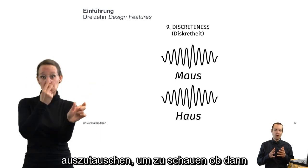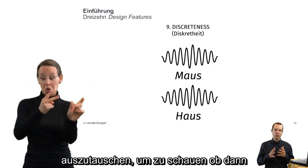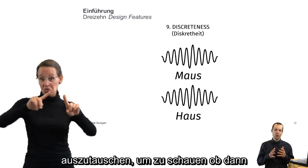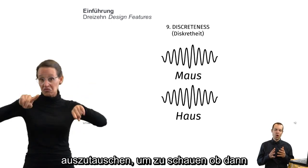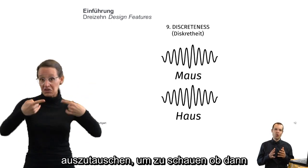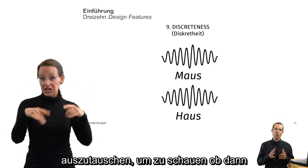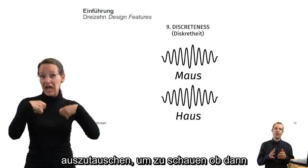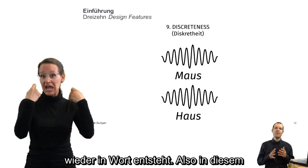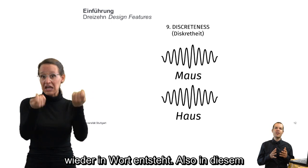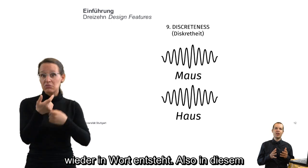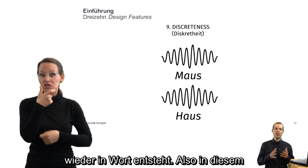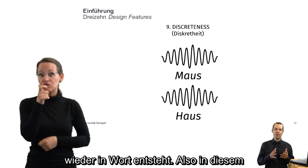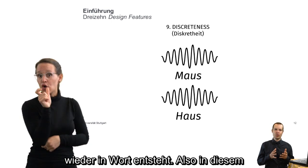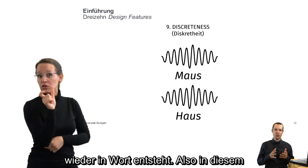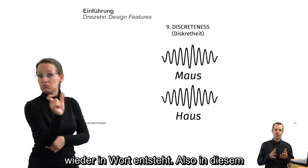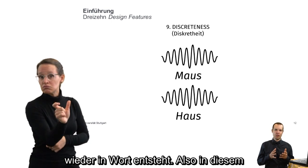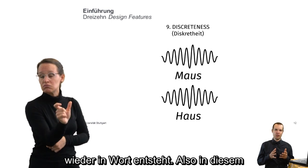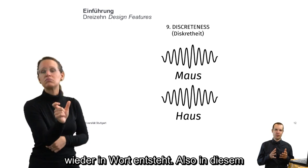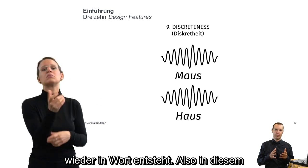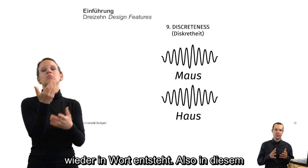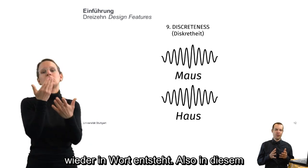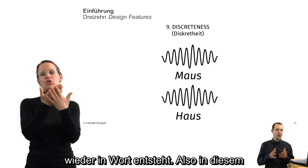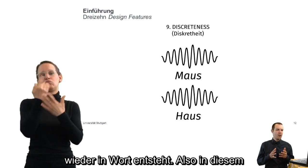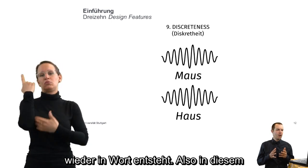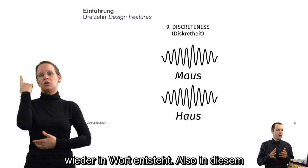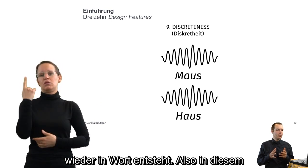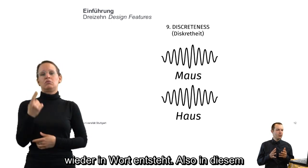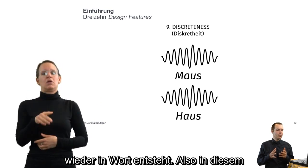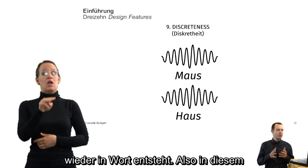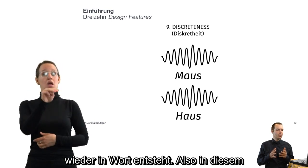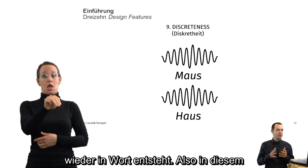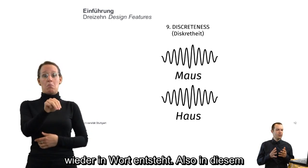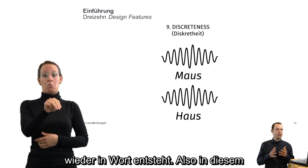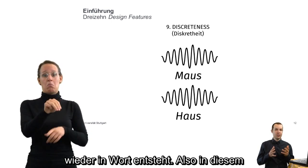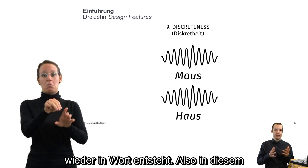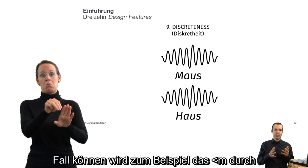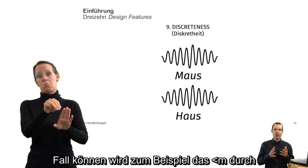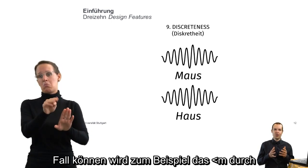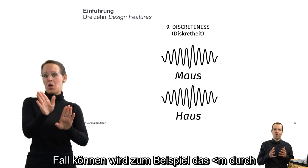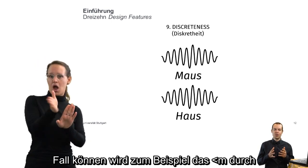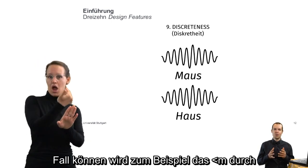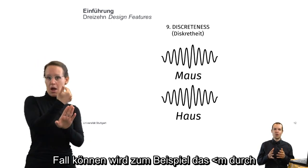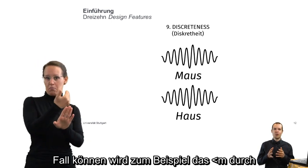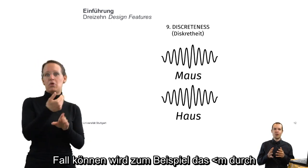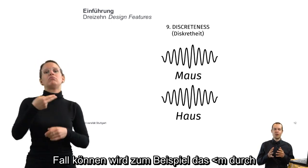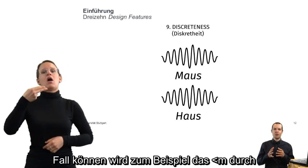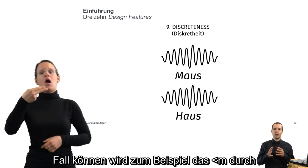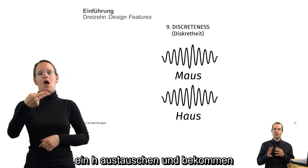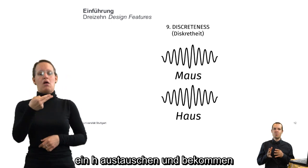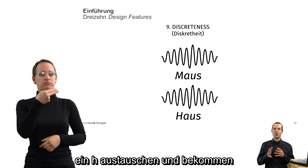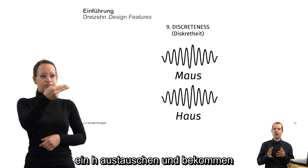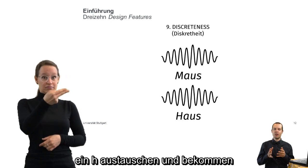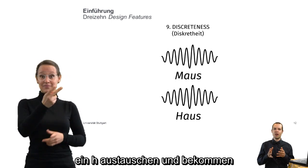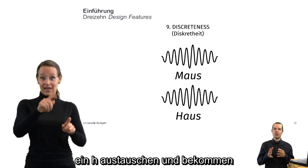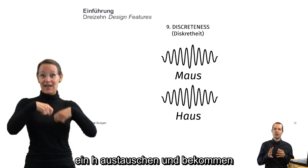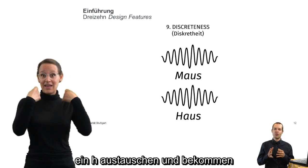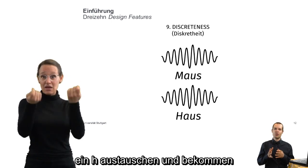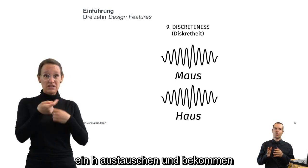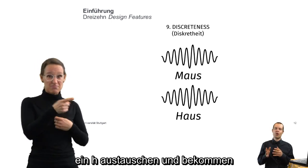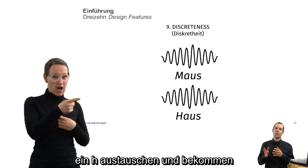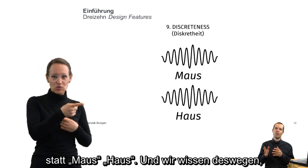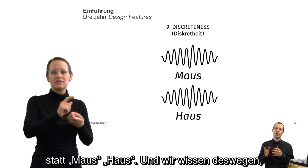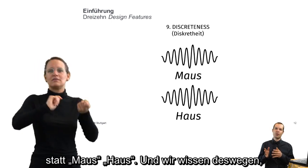und zu schauen, ob dann wieder ein Wort entsteht. Also, in diesem Fall können wir zum Beispiel das M gehören H